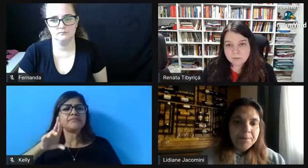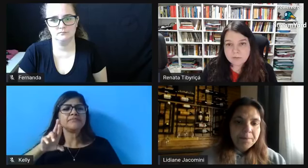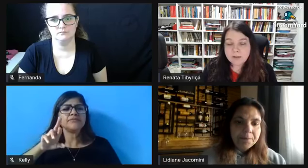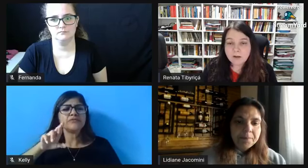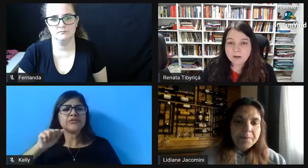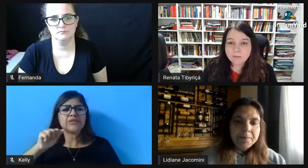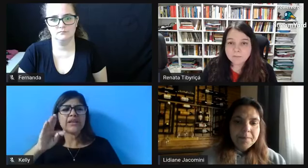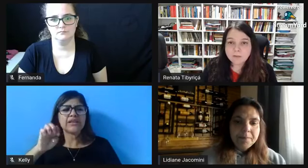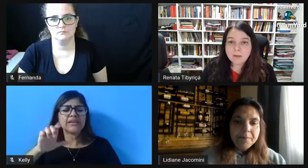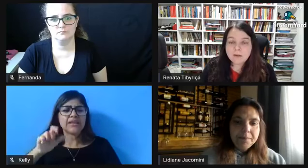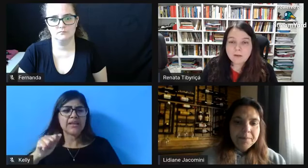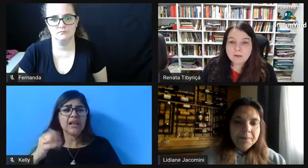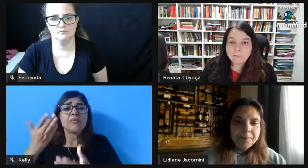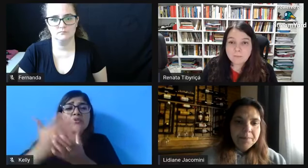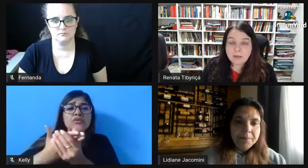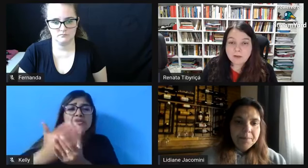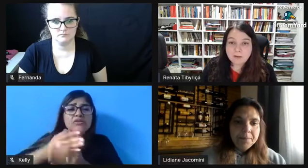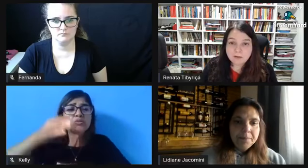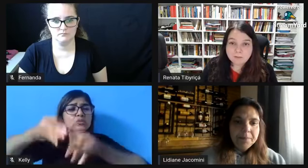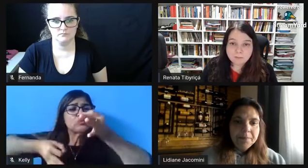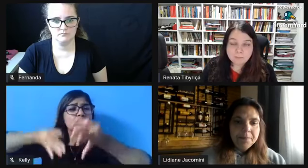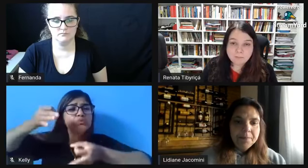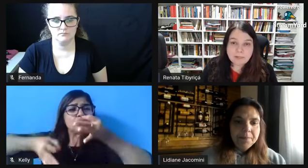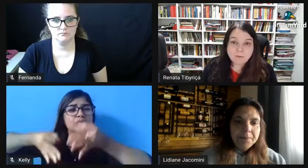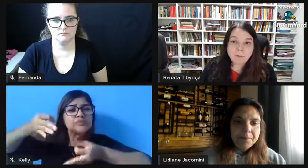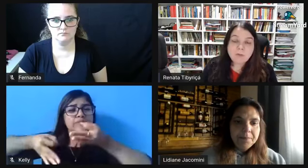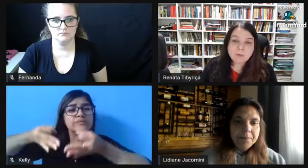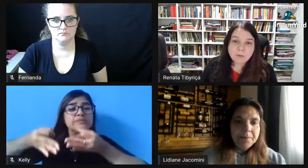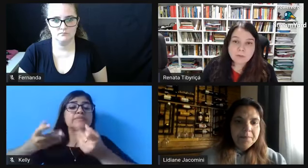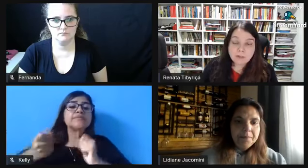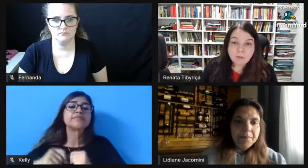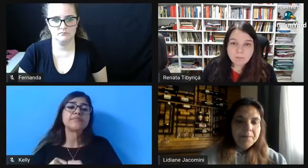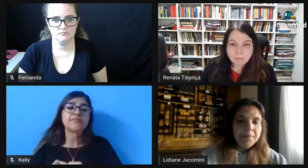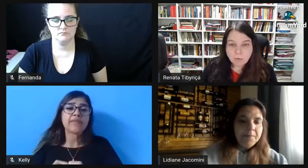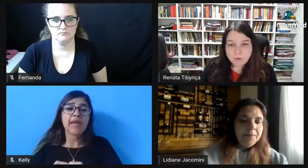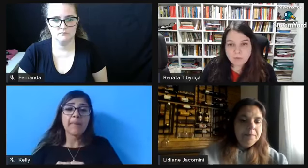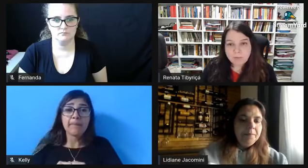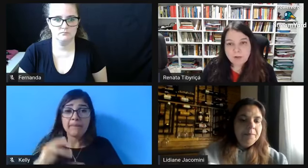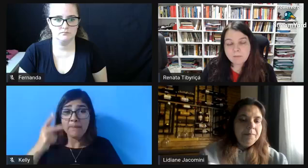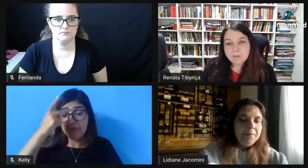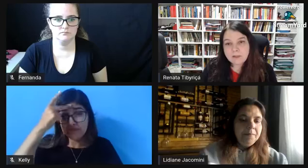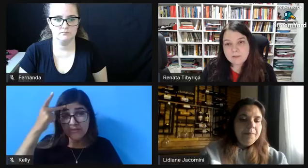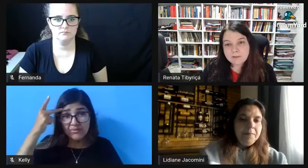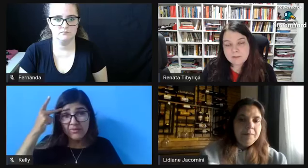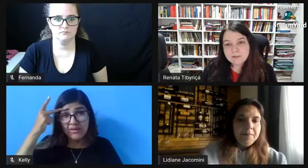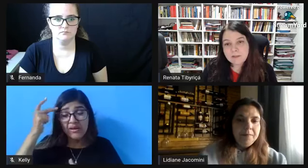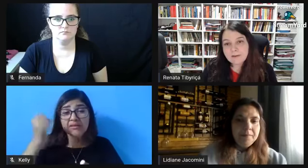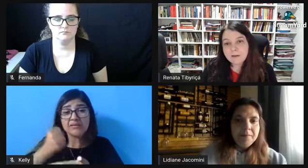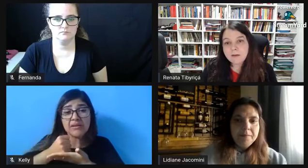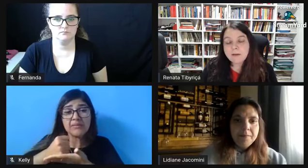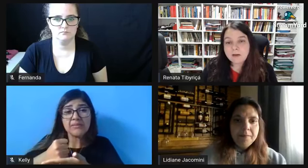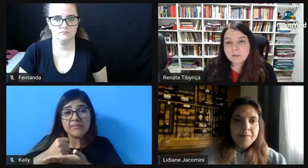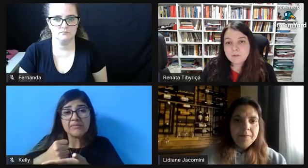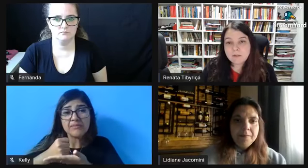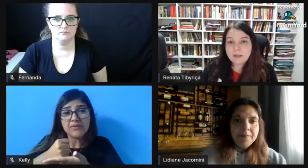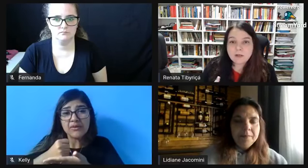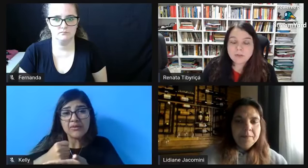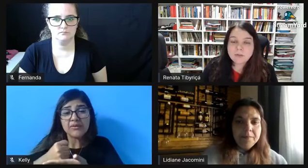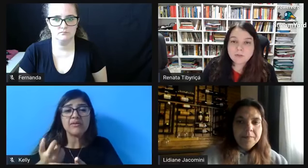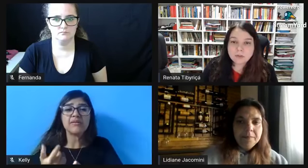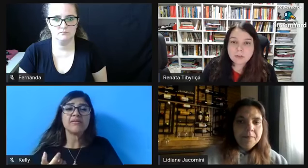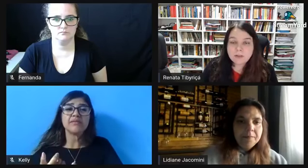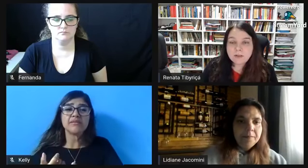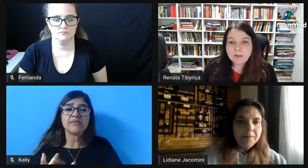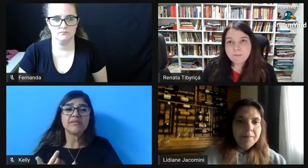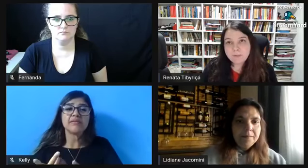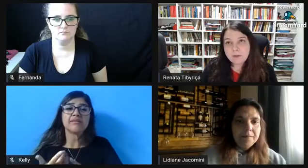processo judicial para ter uma pessoa, ter um apoio para poder exercer